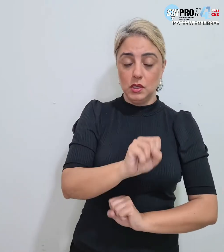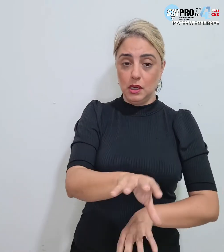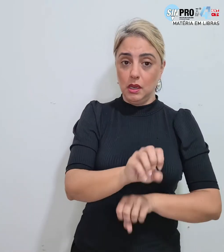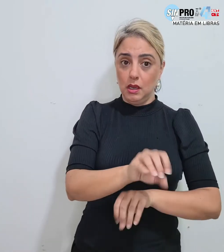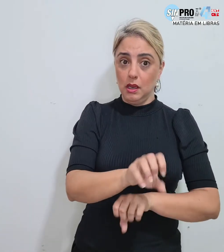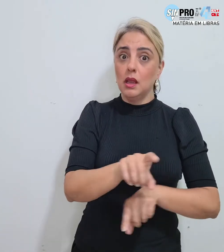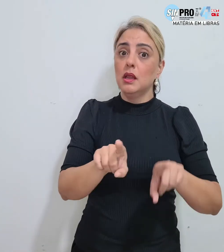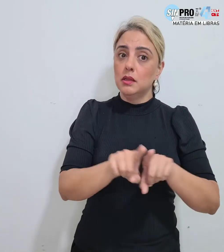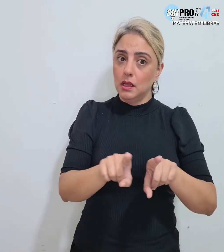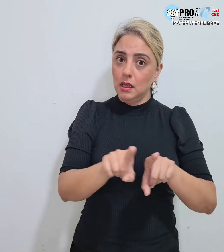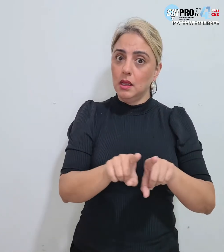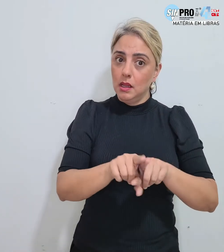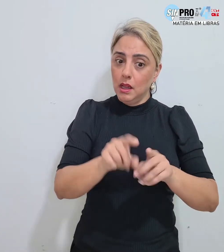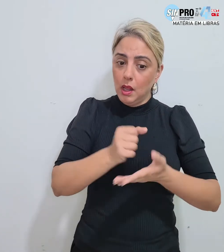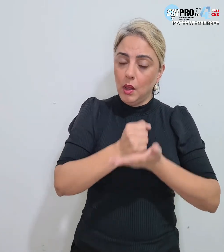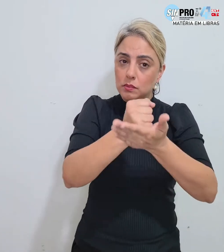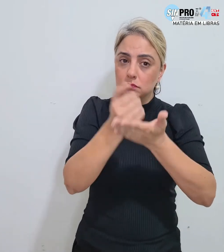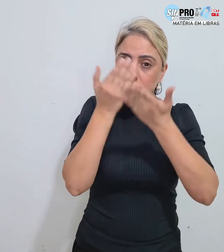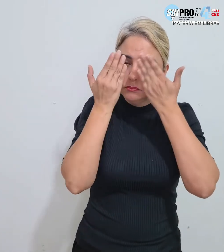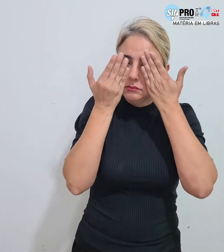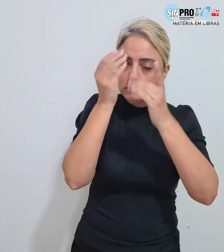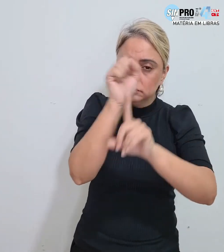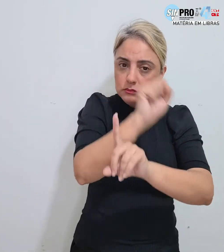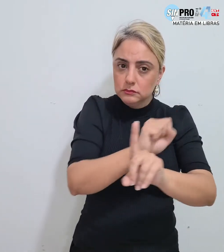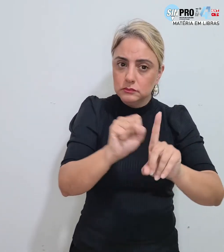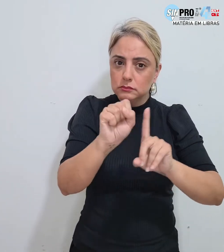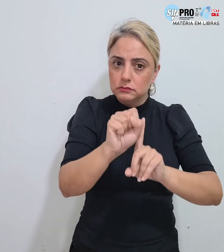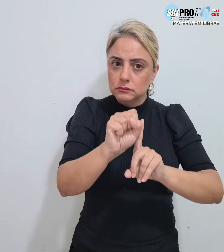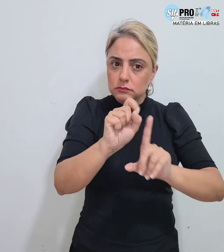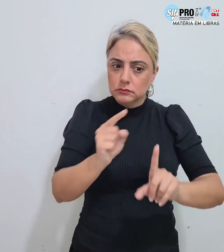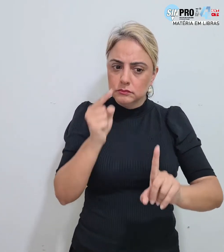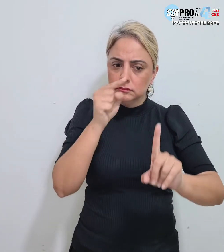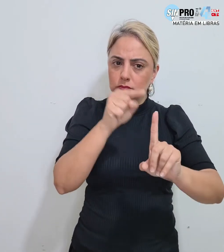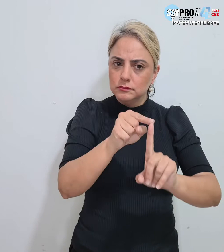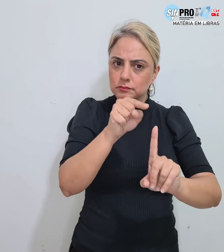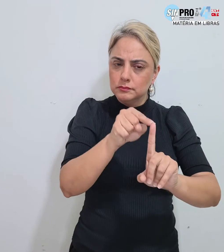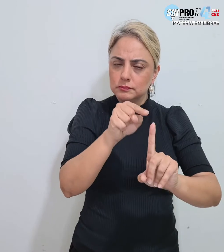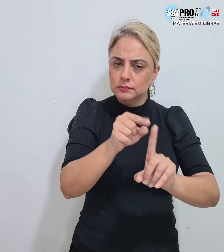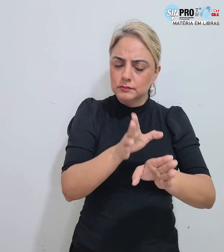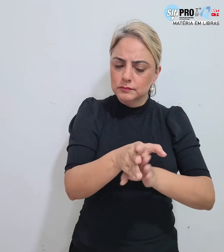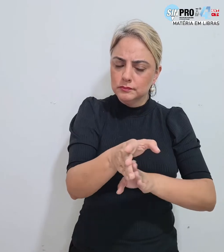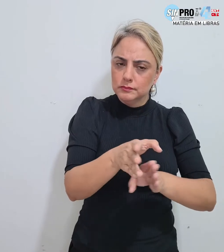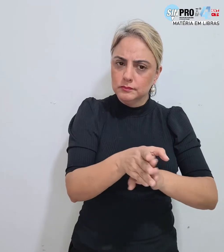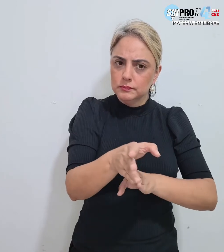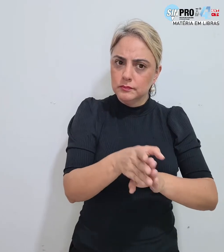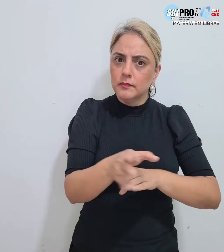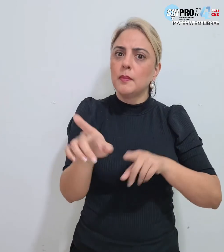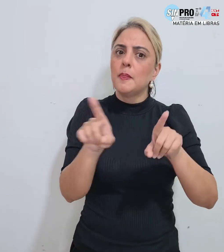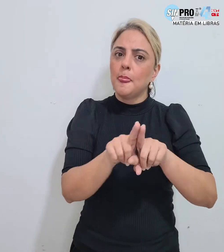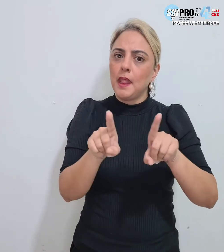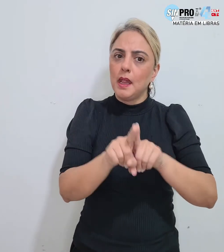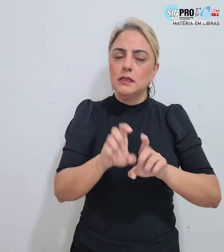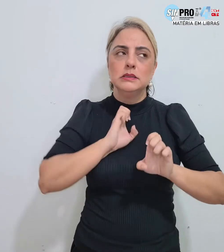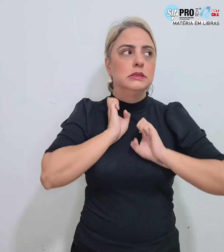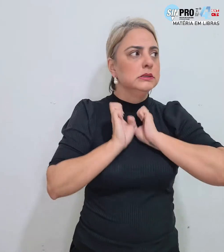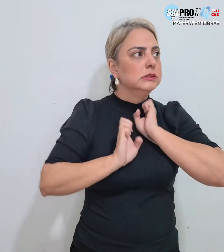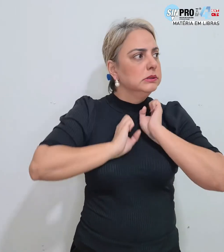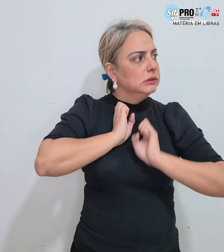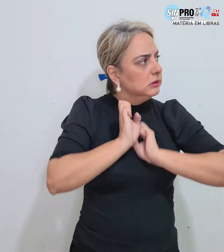ensino, inclusive com suporte psicossocial dedicado e aconselhamento. Além do estresse e da